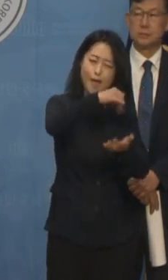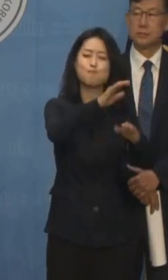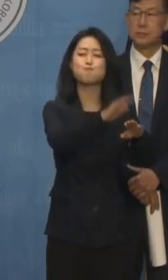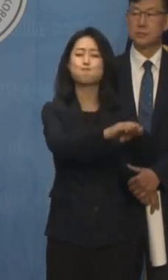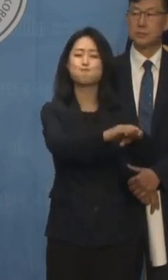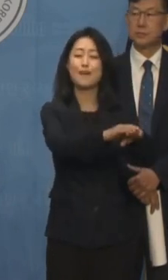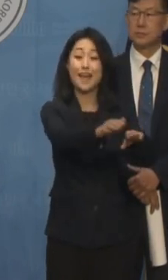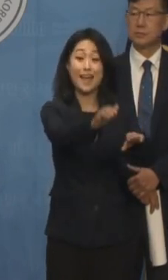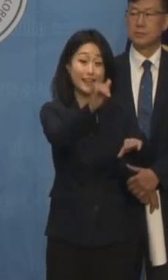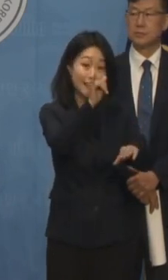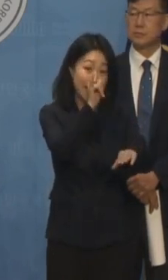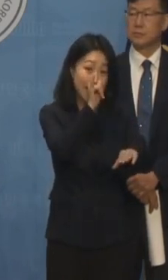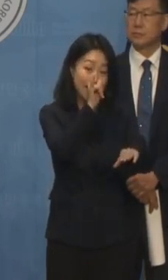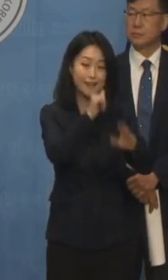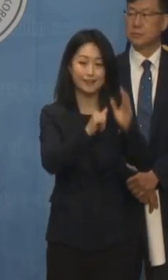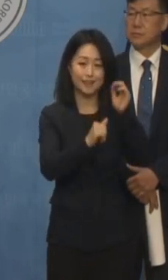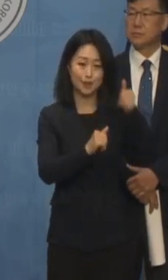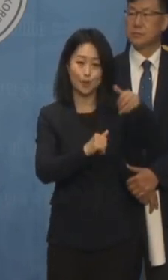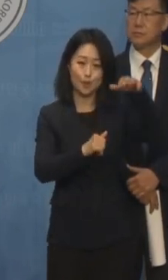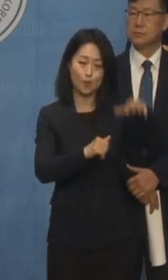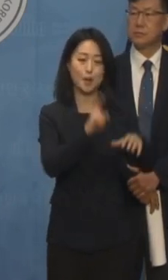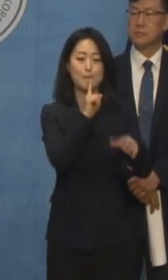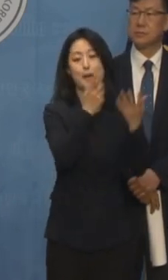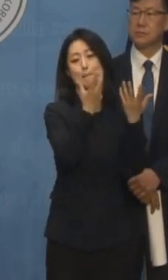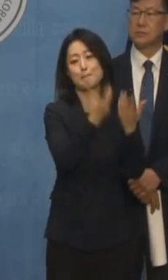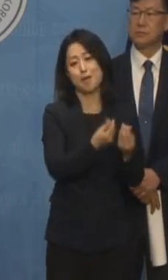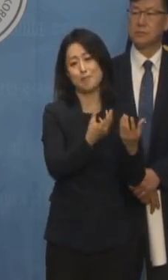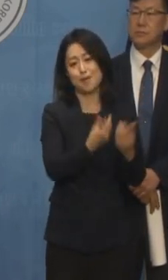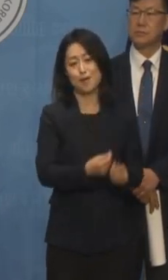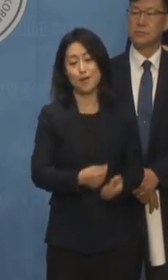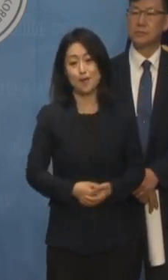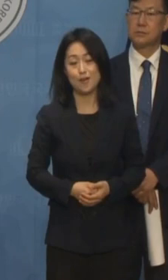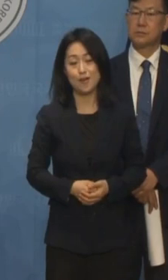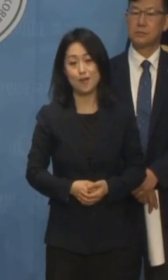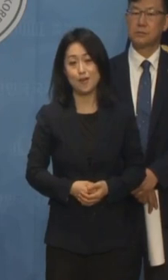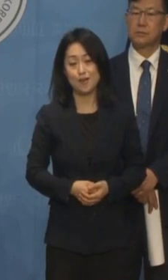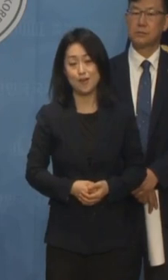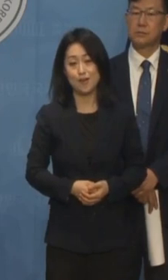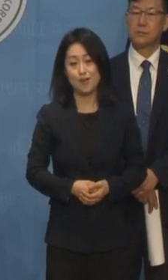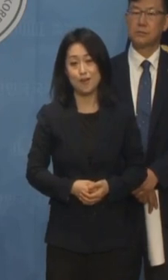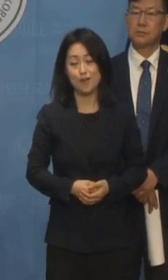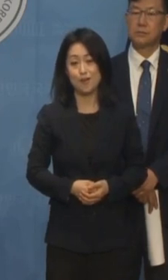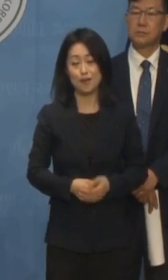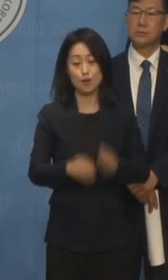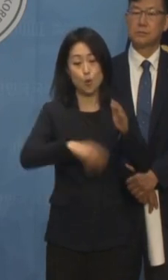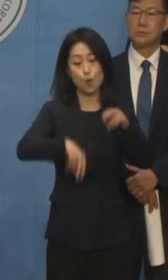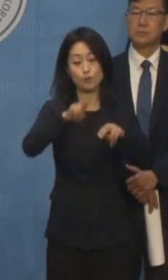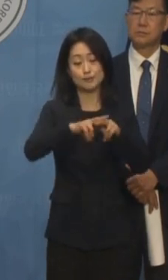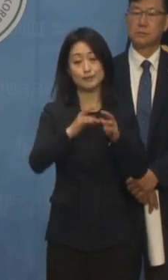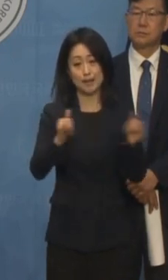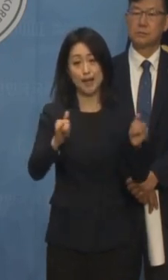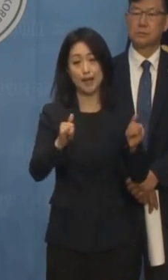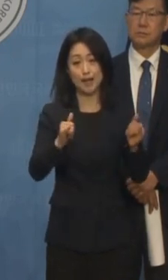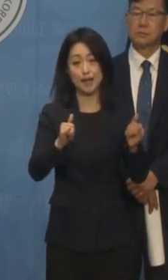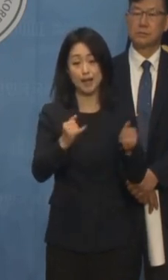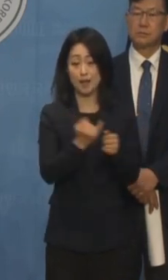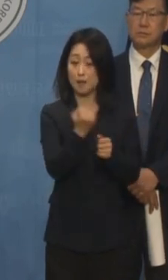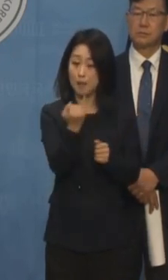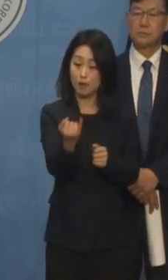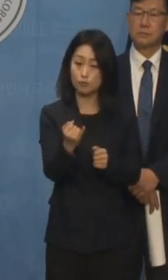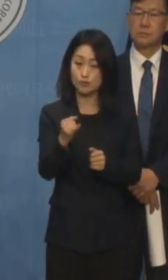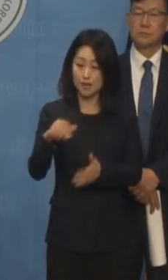보관되어 있다는 대통령실의 변명대로라면 공직자로서 배우자의 금품 수수